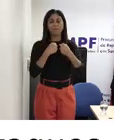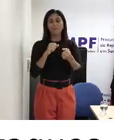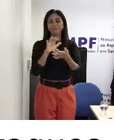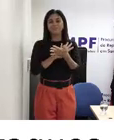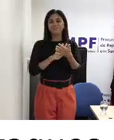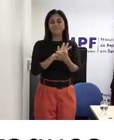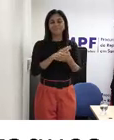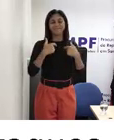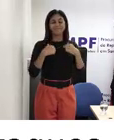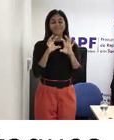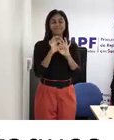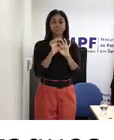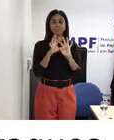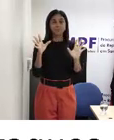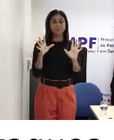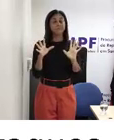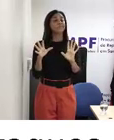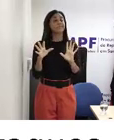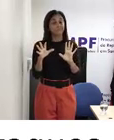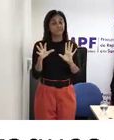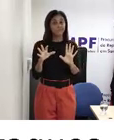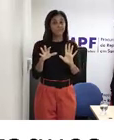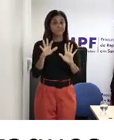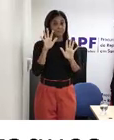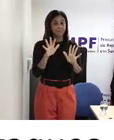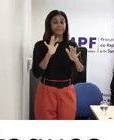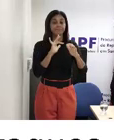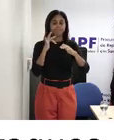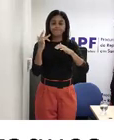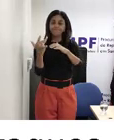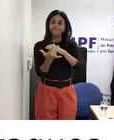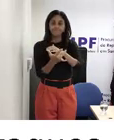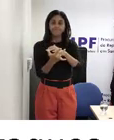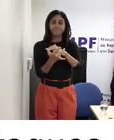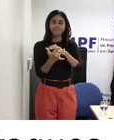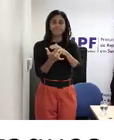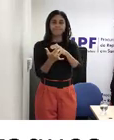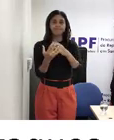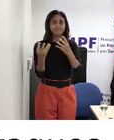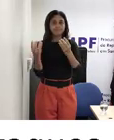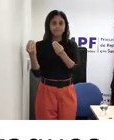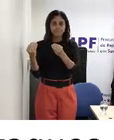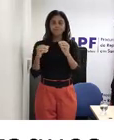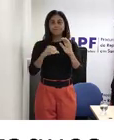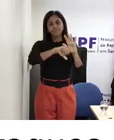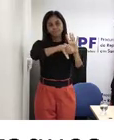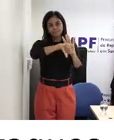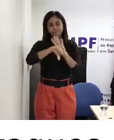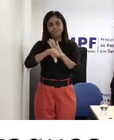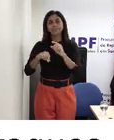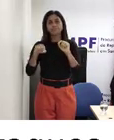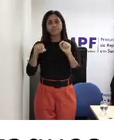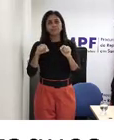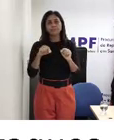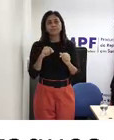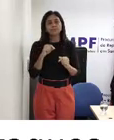criminosos esses crimes cibernéticos com esses aumentos aí eu fiz questão de destacar alguns que é voltado paraa Nossa